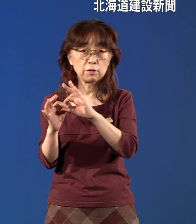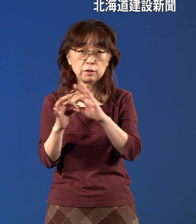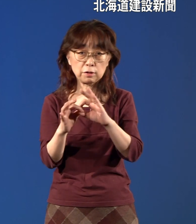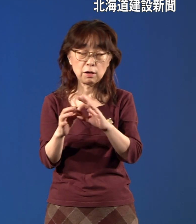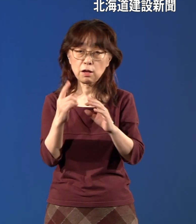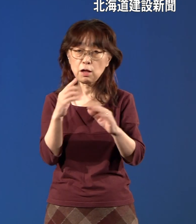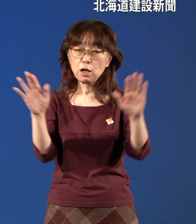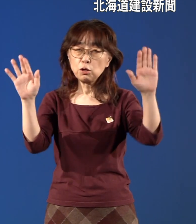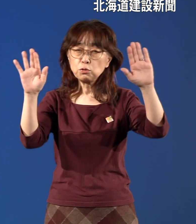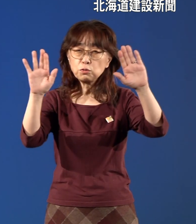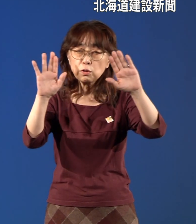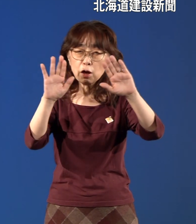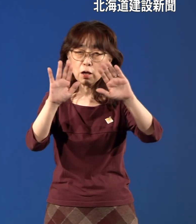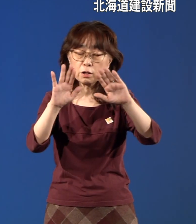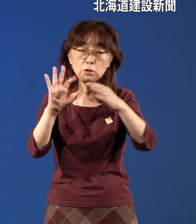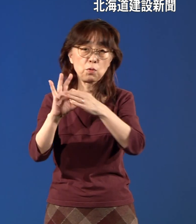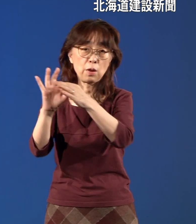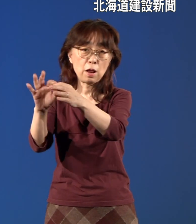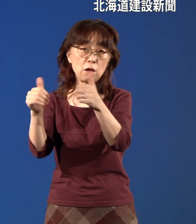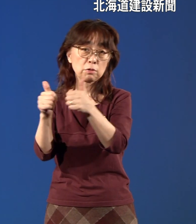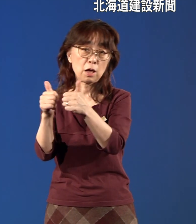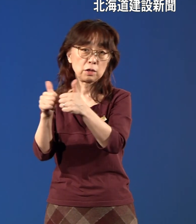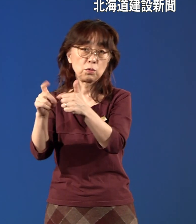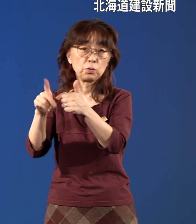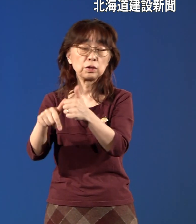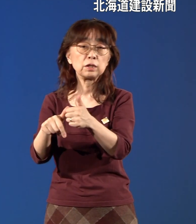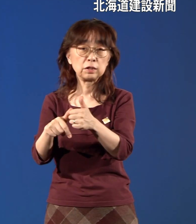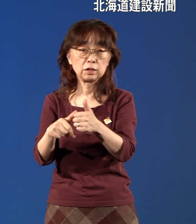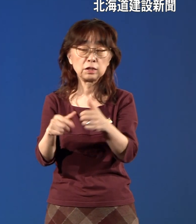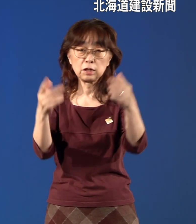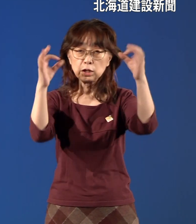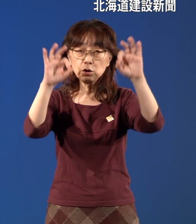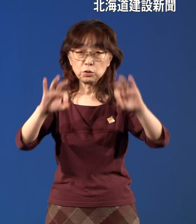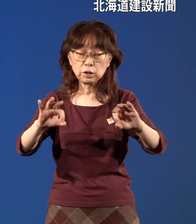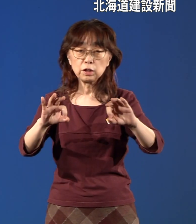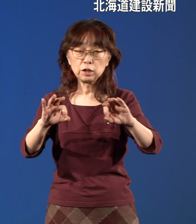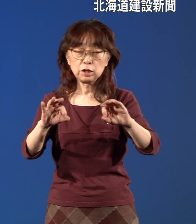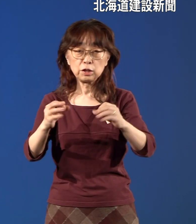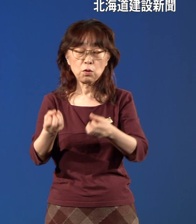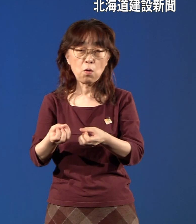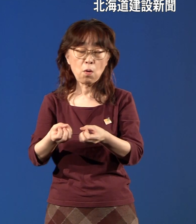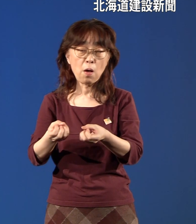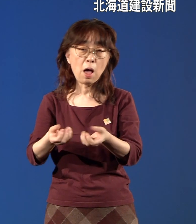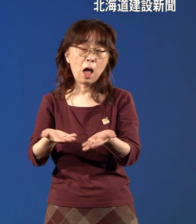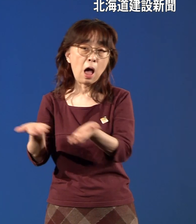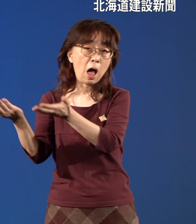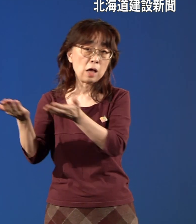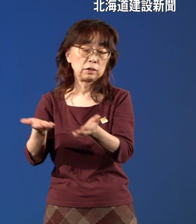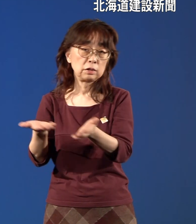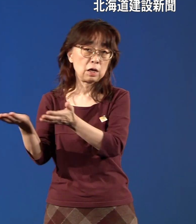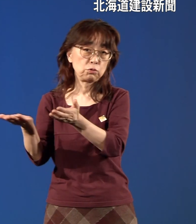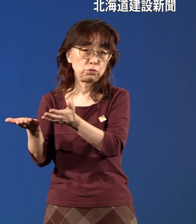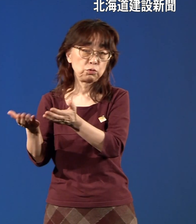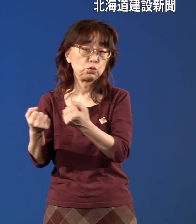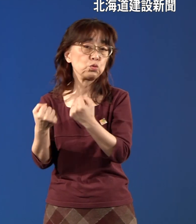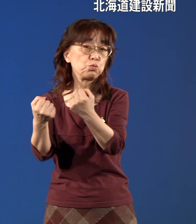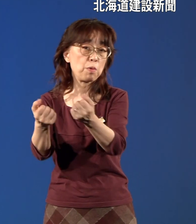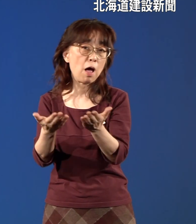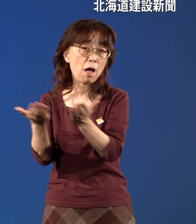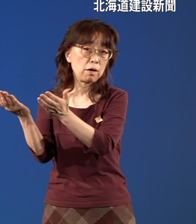方 の連絡会議の中で排泄運搬についての報告があったと思うんですけれ